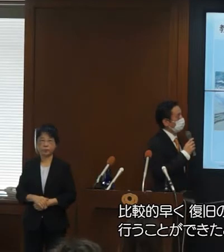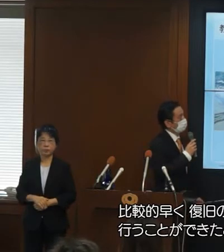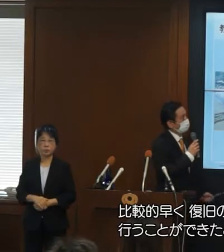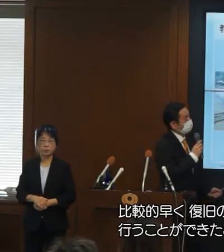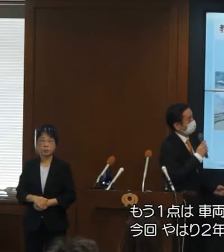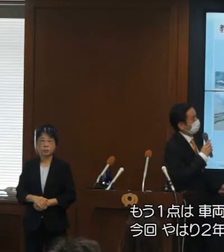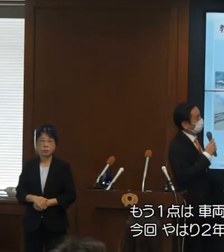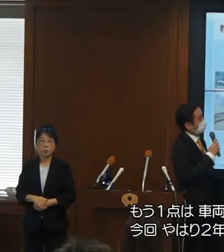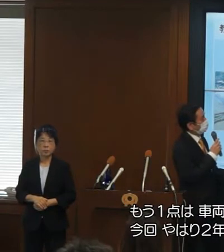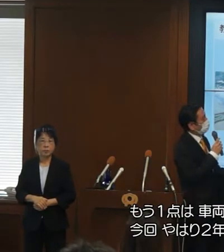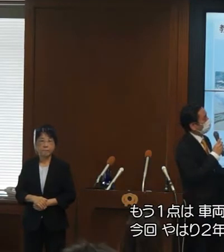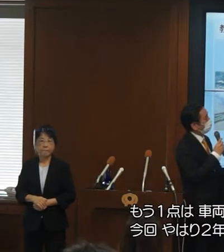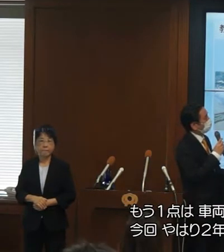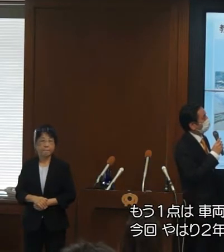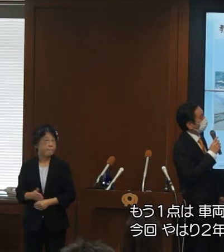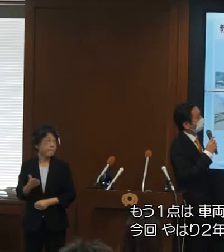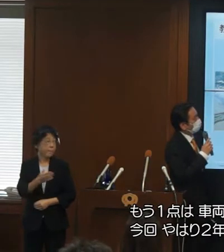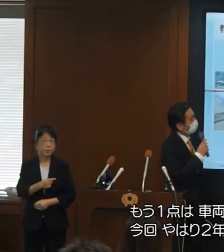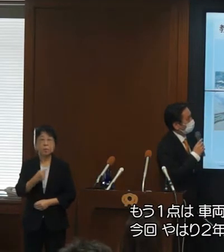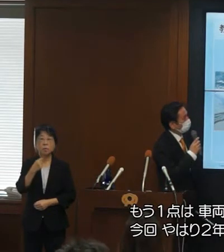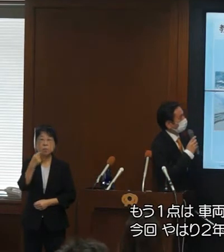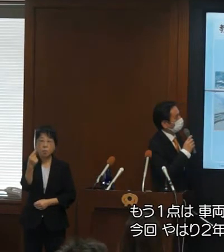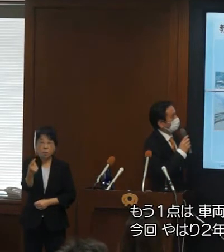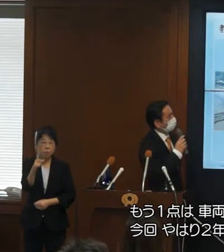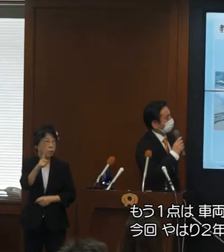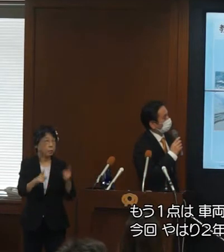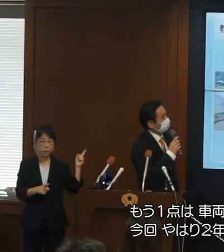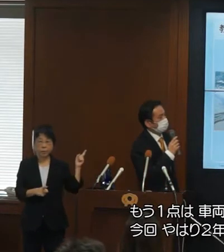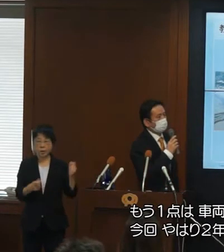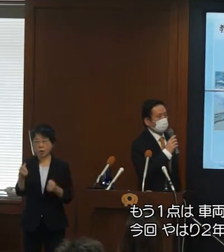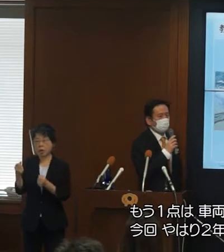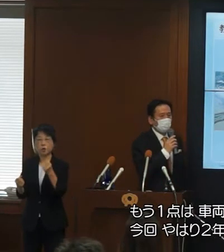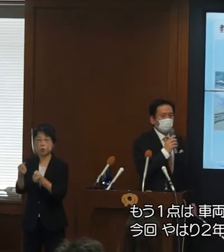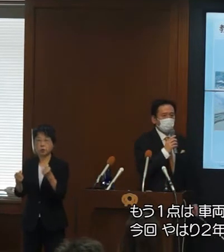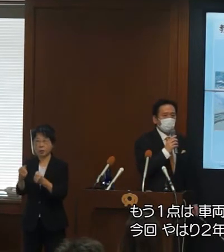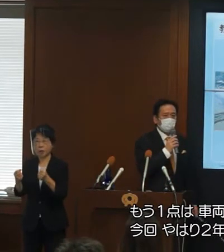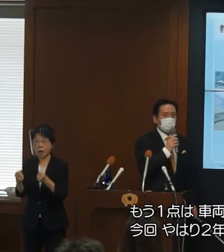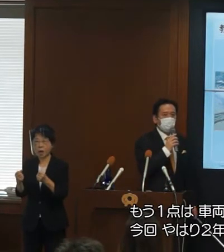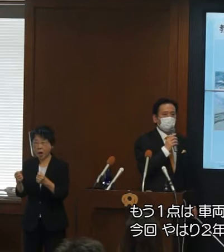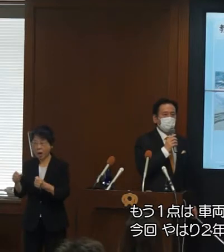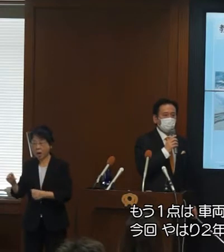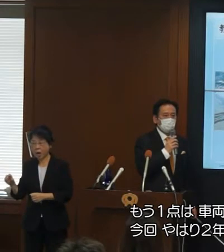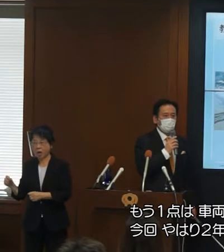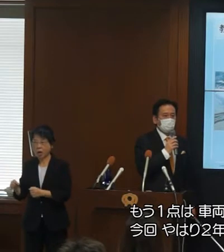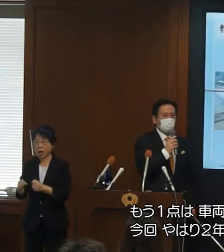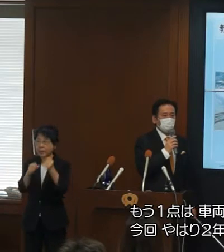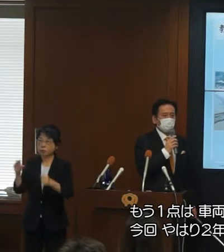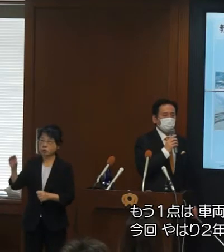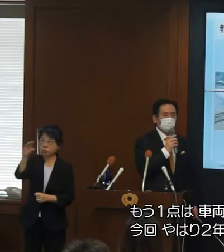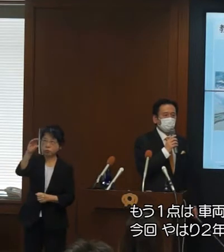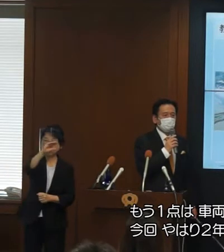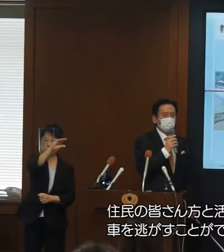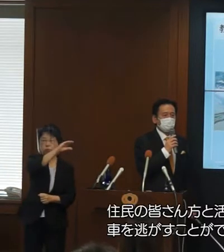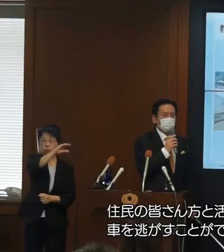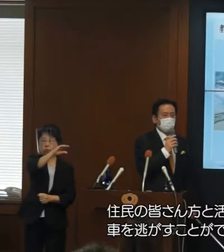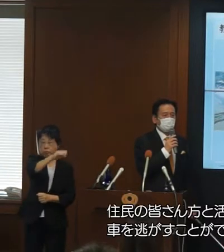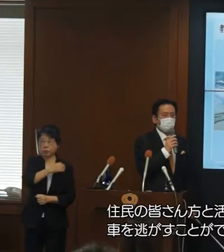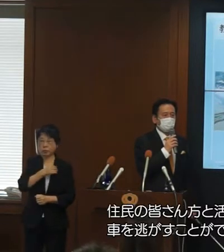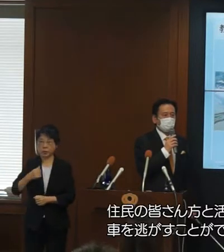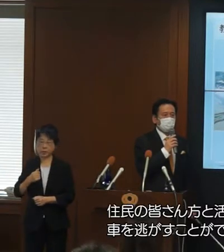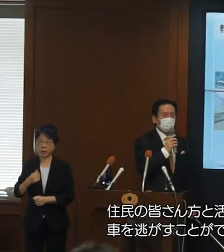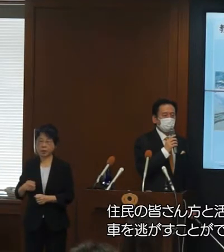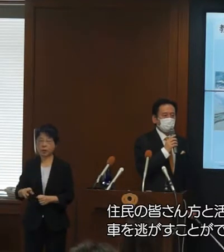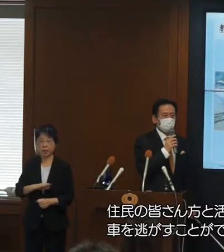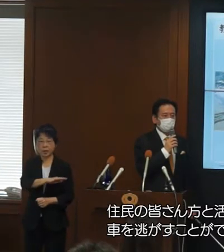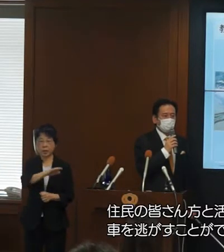ります。だもう一点は車両避難の問題で、まあ、今回やはり2年前の教訓というのは、住民の皆さん